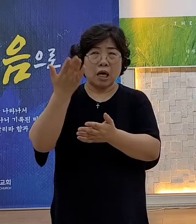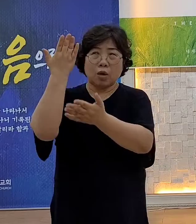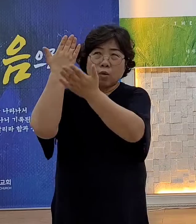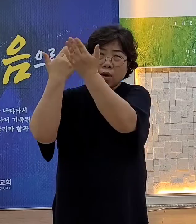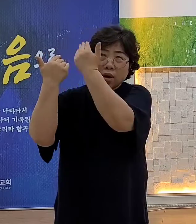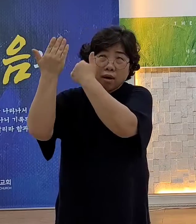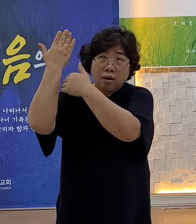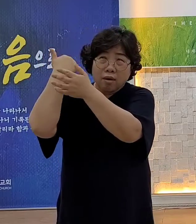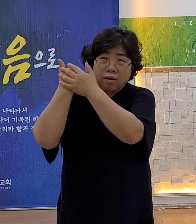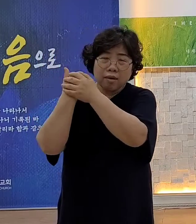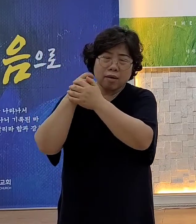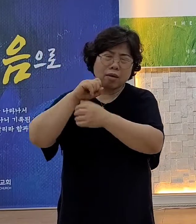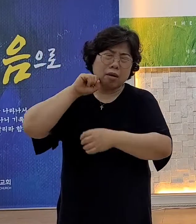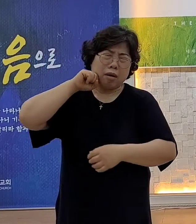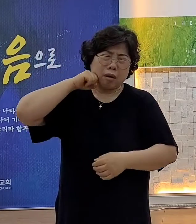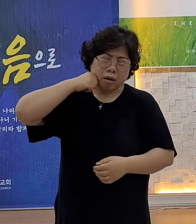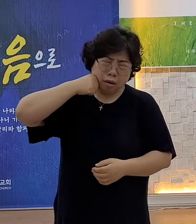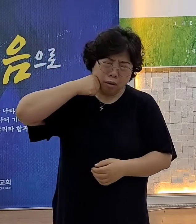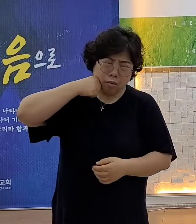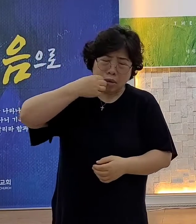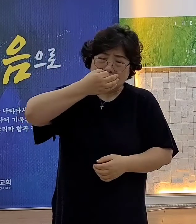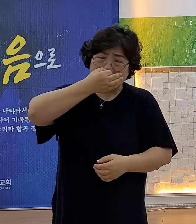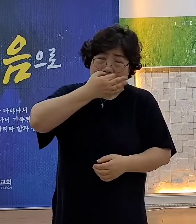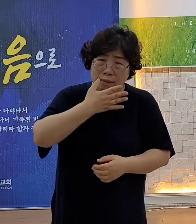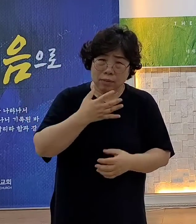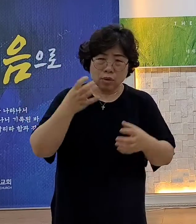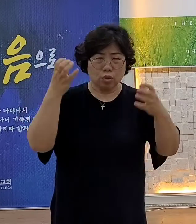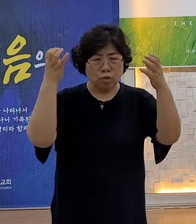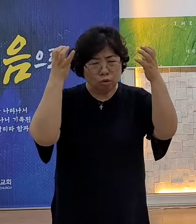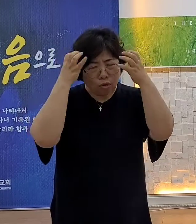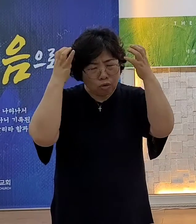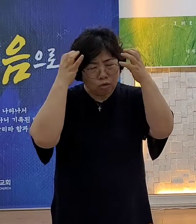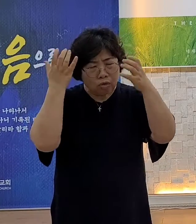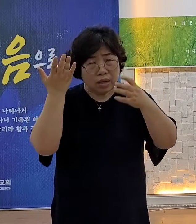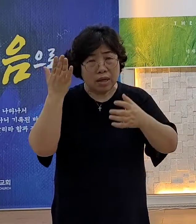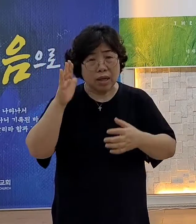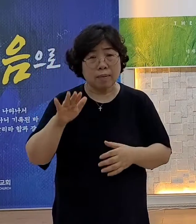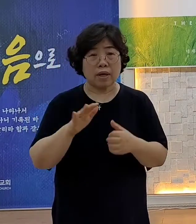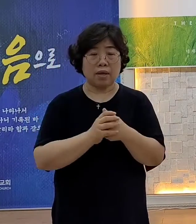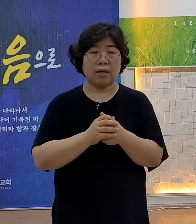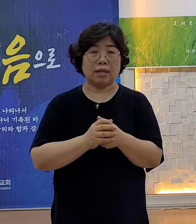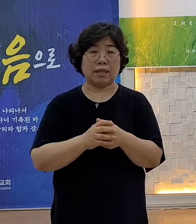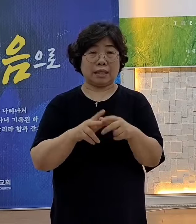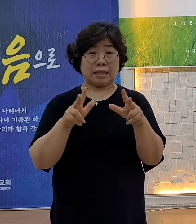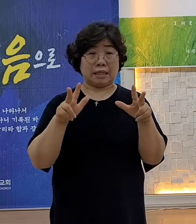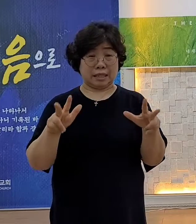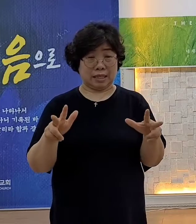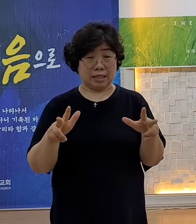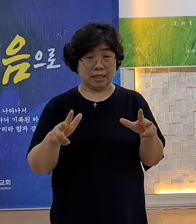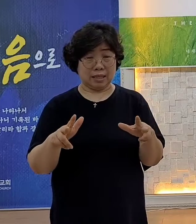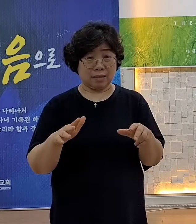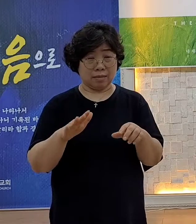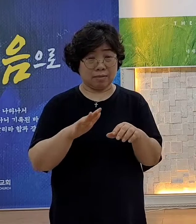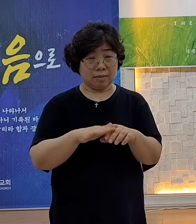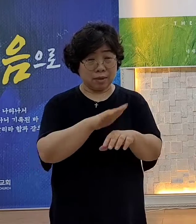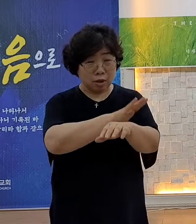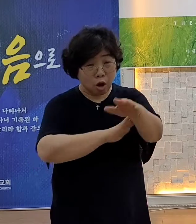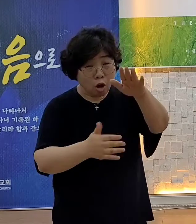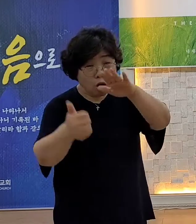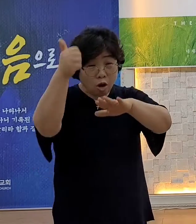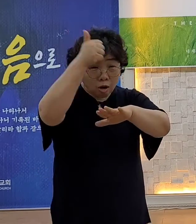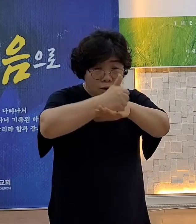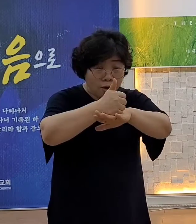과거가 막 어렵고 힘들고 고통스러웠어도 우리가 만약에 지금 좀 여러분이